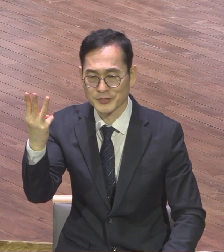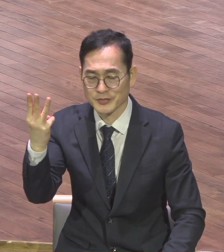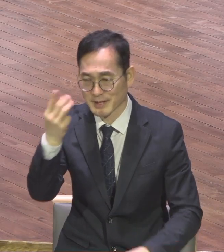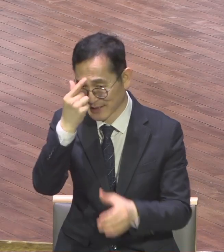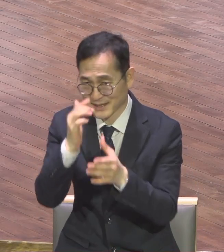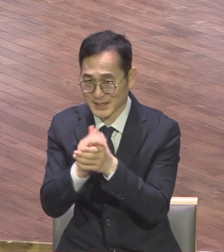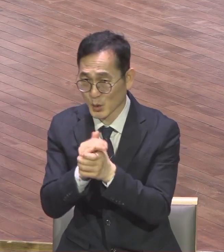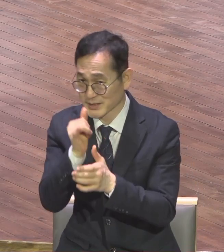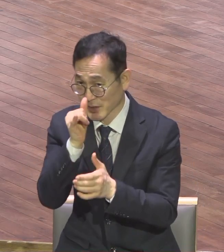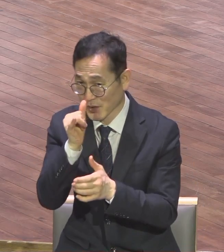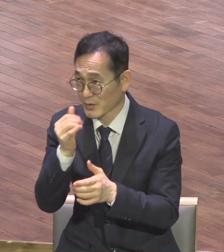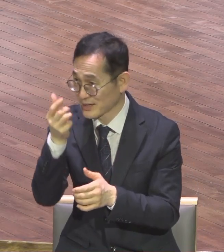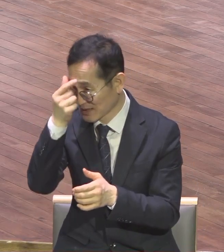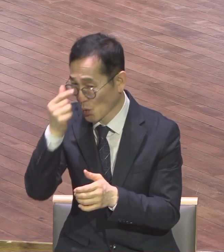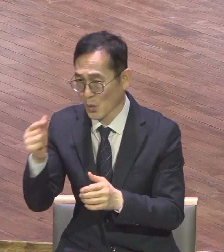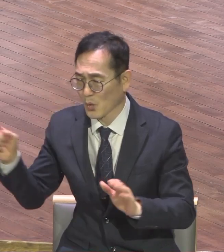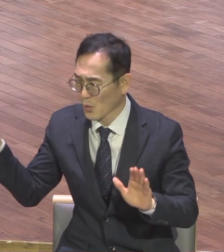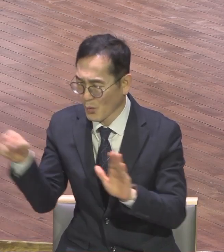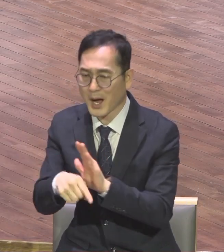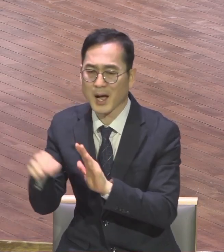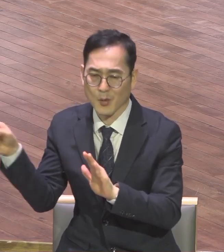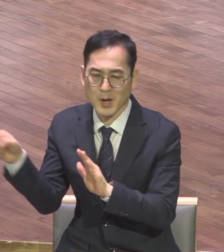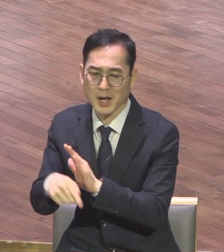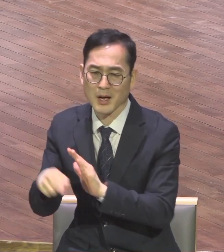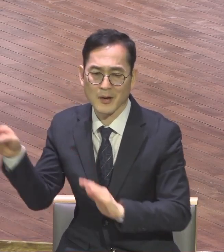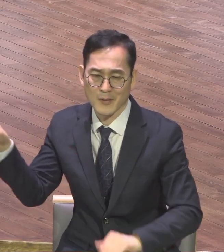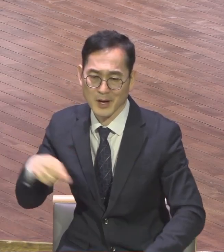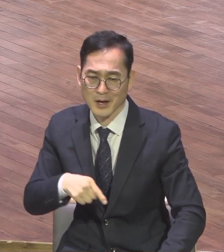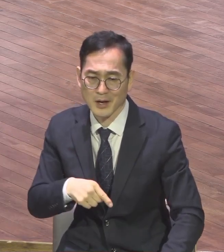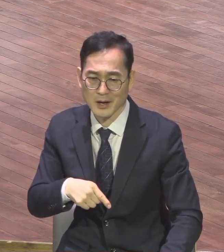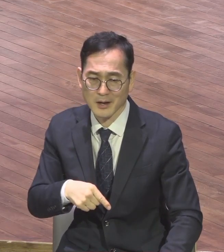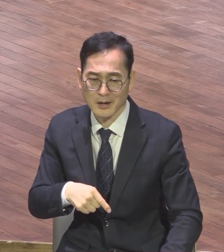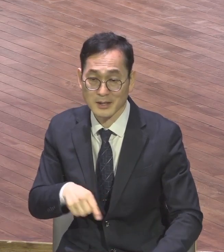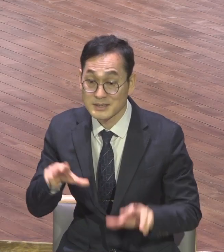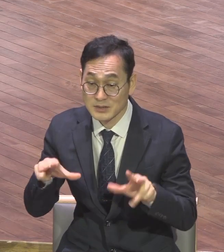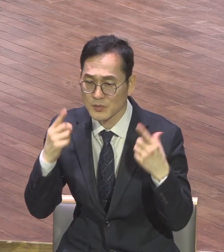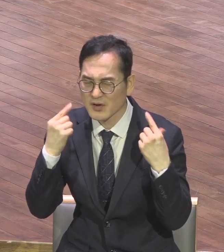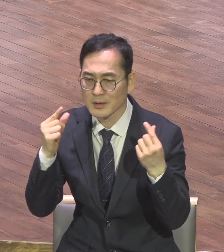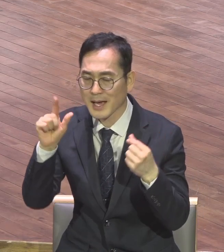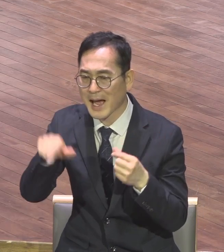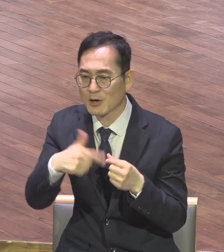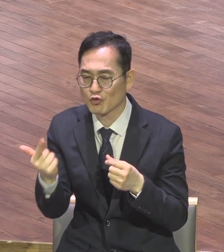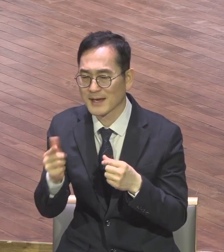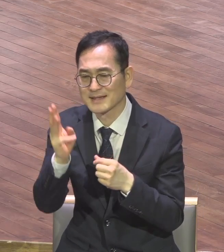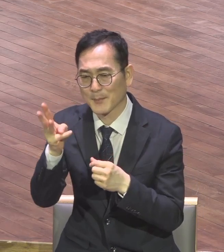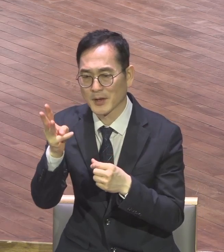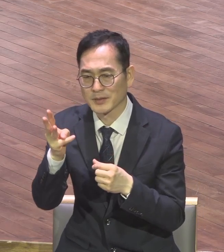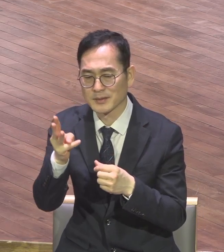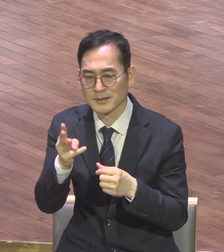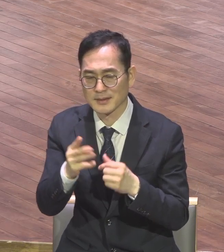시간에 기도를 드렸습니다. 지금도 마찬가지입니다. 하루 세 번 오전 9시,